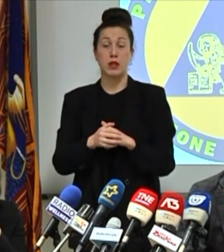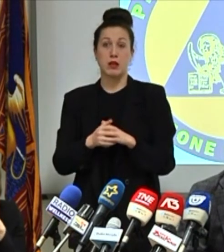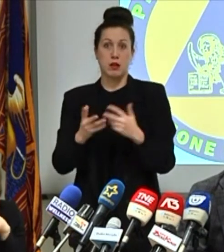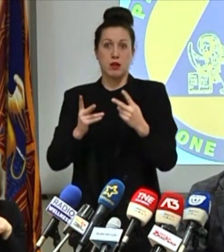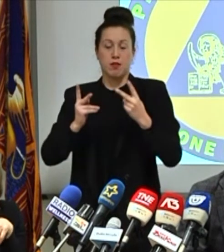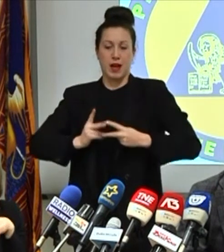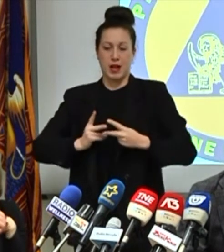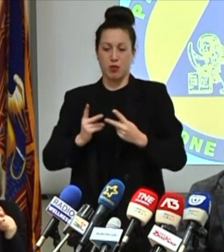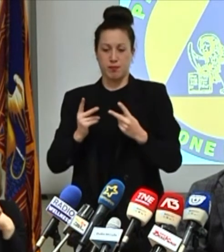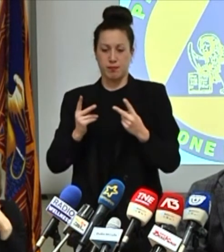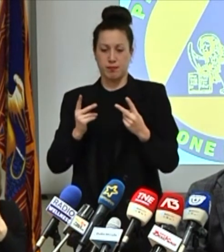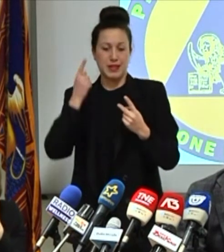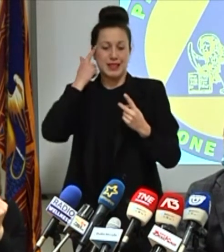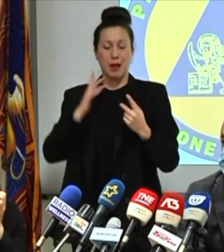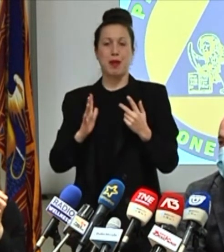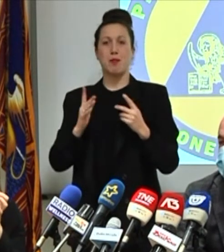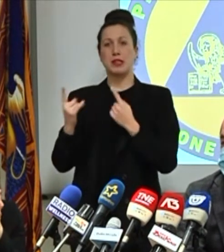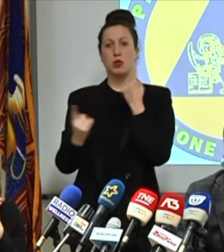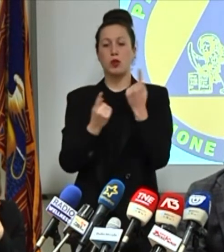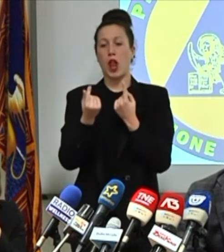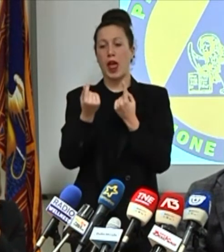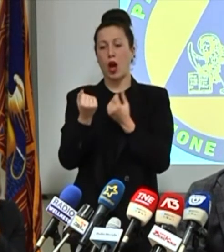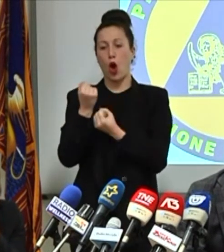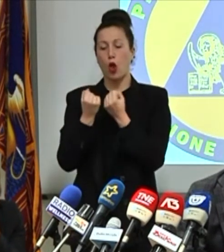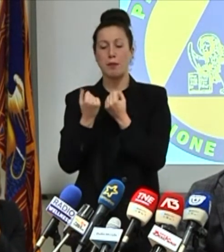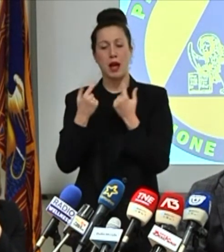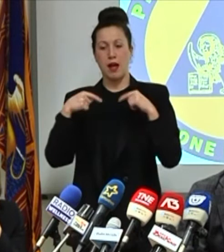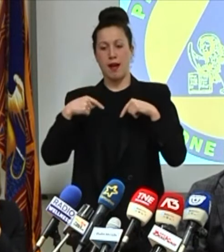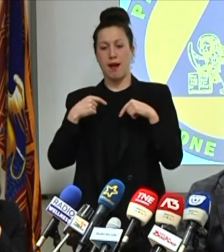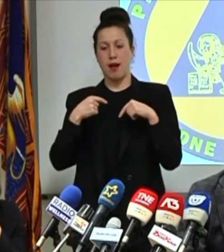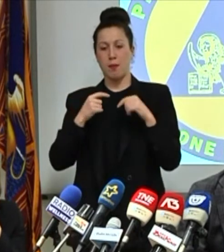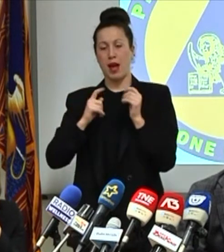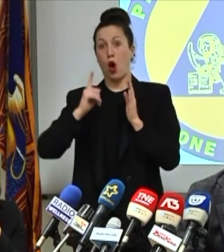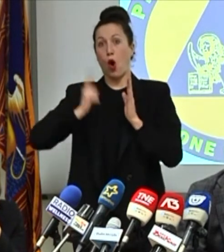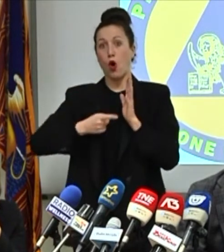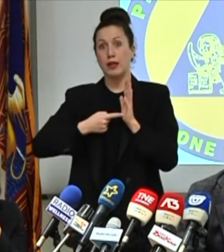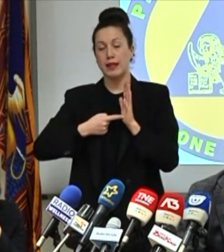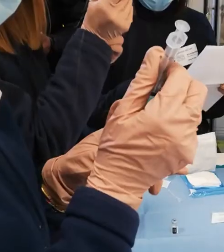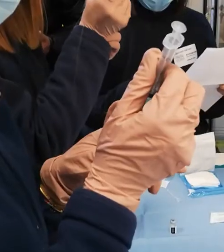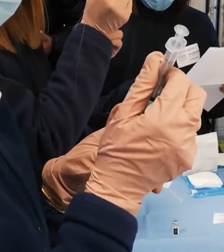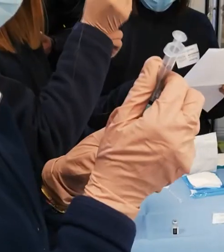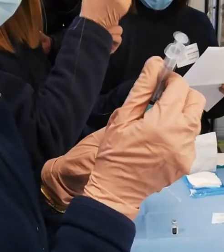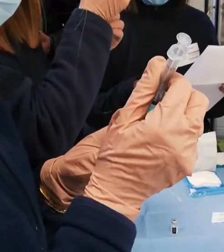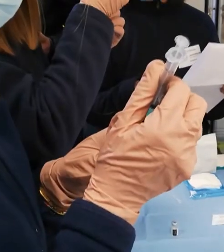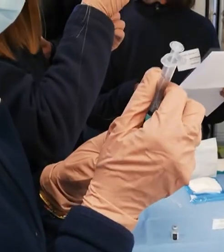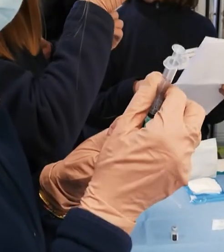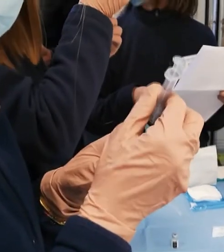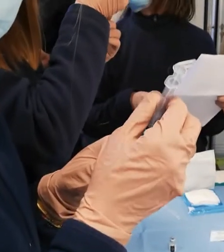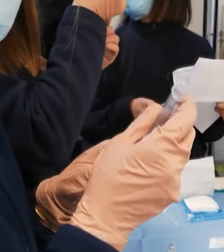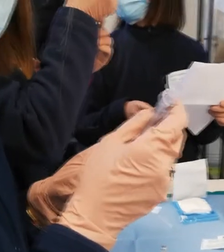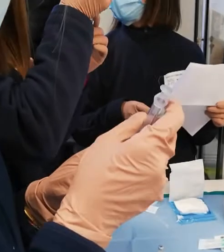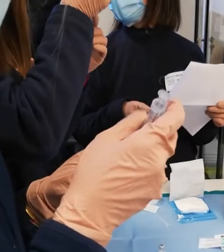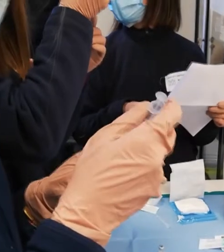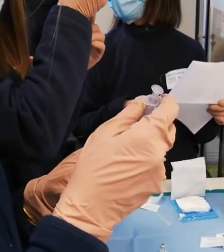ordinanze però è pur vero che il tema di assembramento inter ma che ci preoccupa sul fronte dei vaccini anti